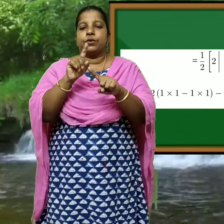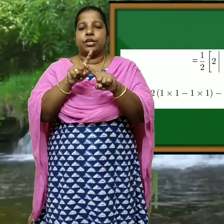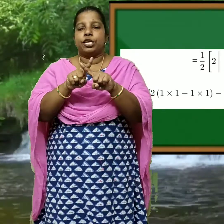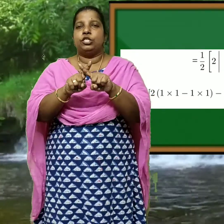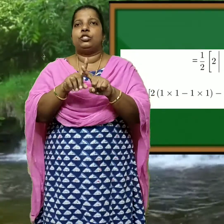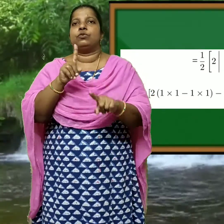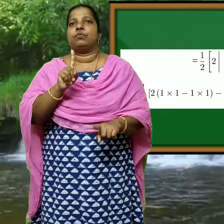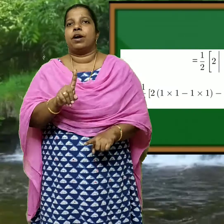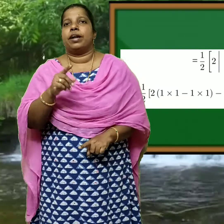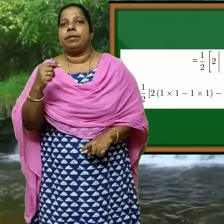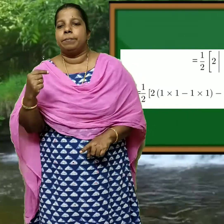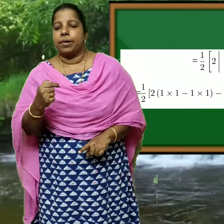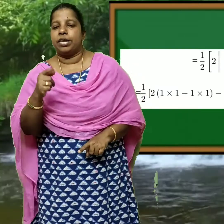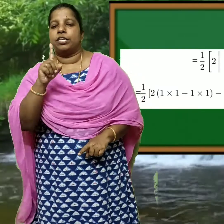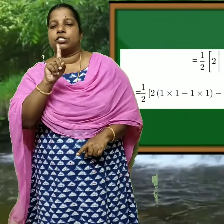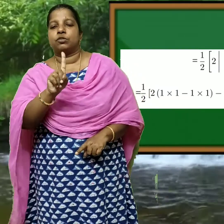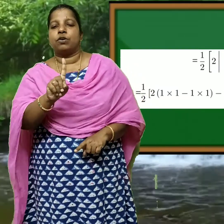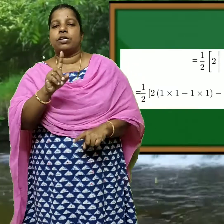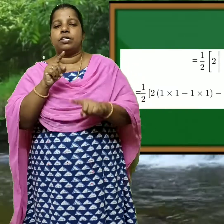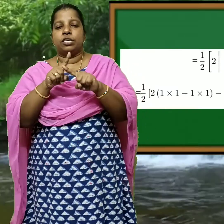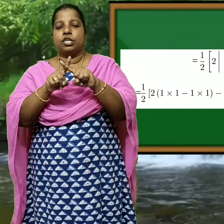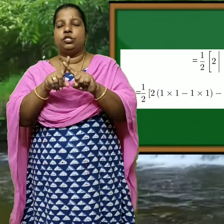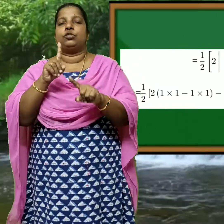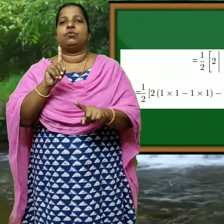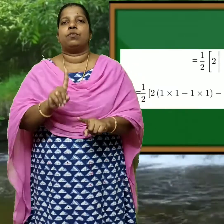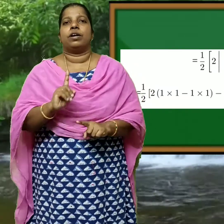4 ഇൻറ്റു 1 മൈനസ് 1 ഇൻറ്റു